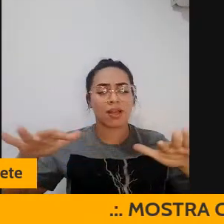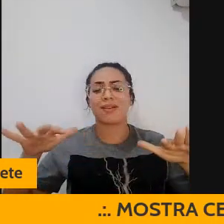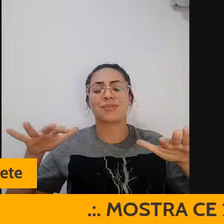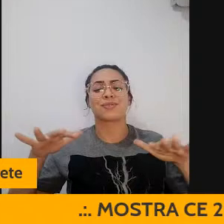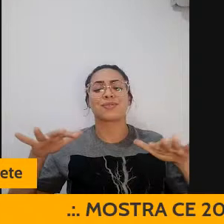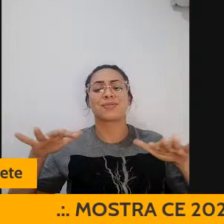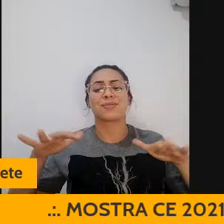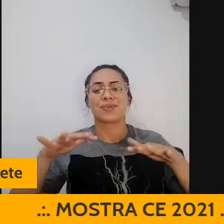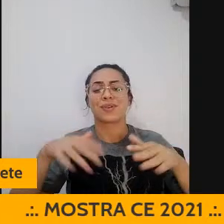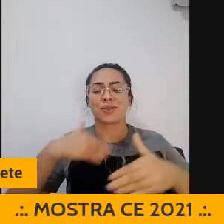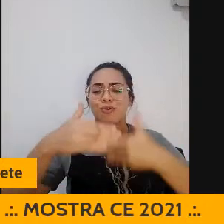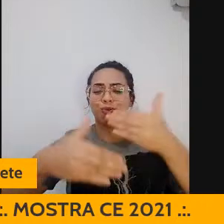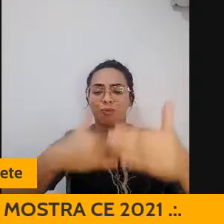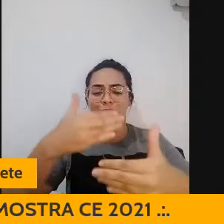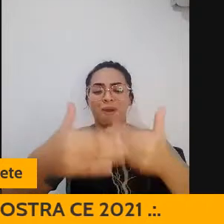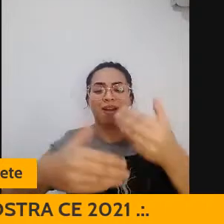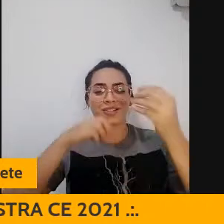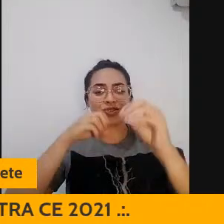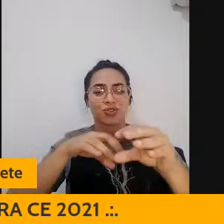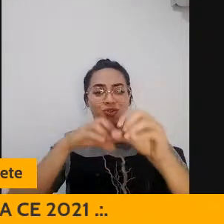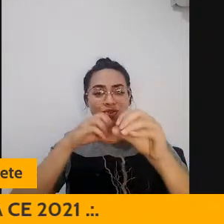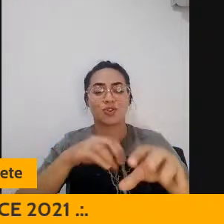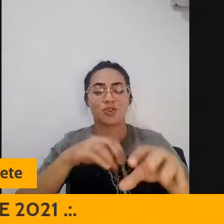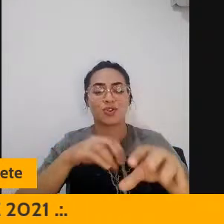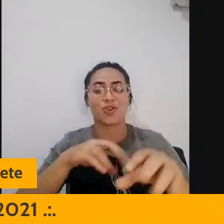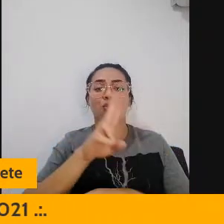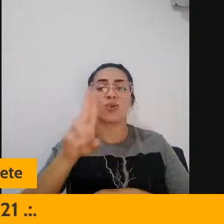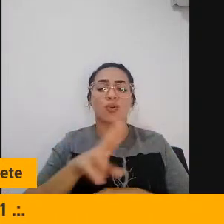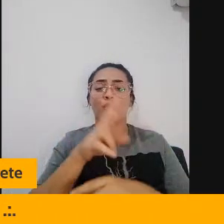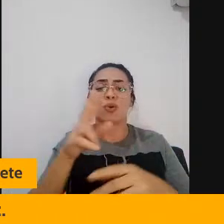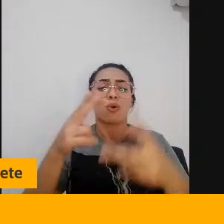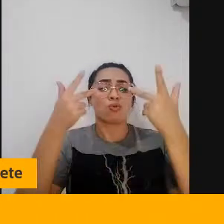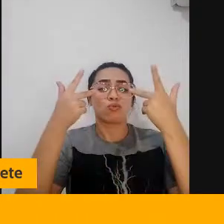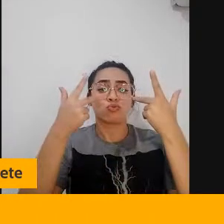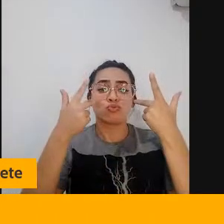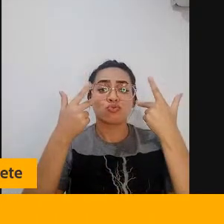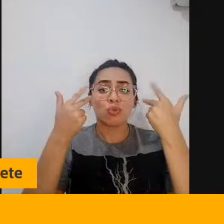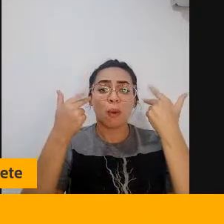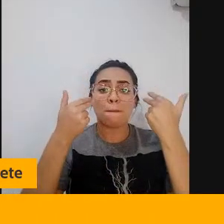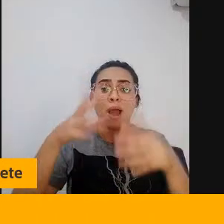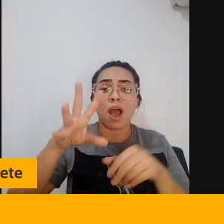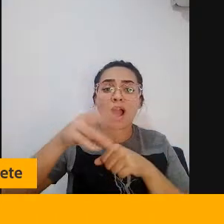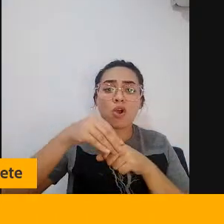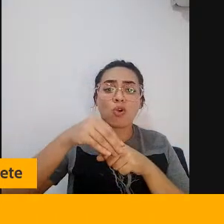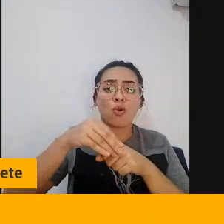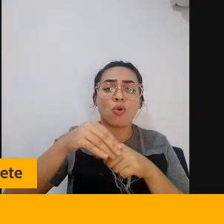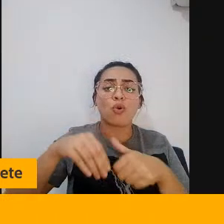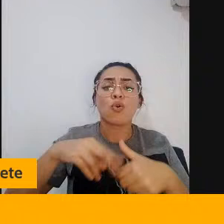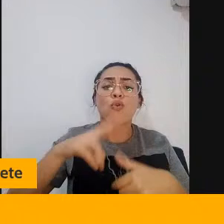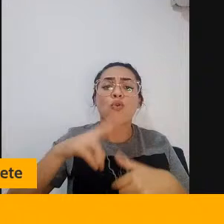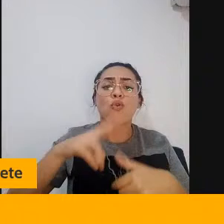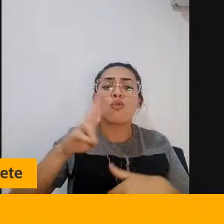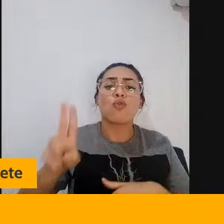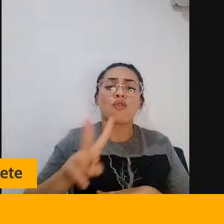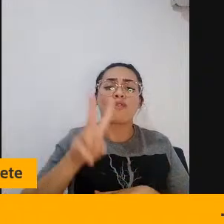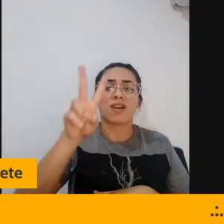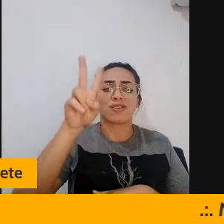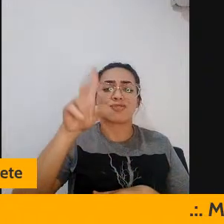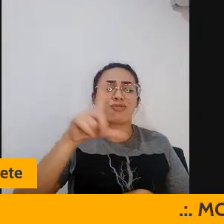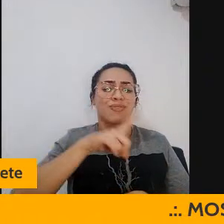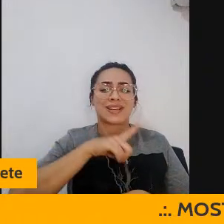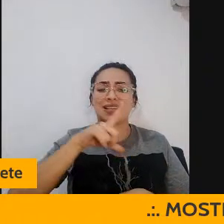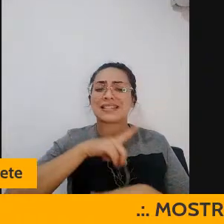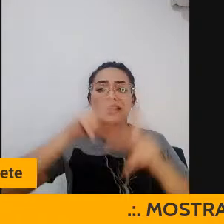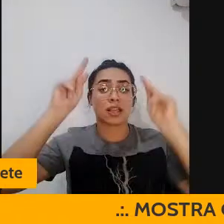produção de conhecimento, do uso comum desse conhecimento, né, o valor que tem o conhecimento para a